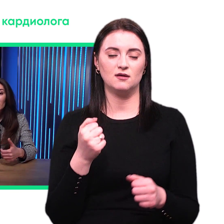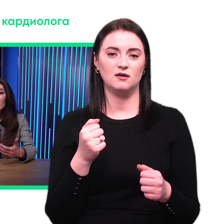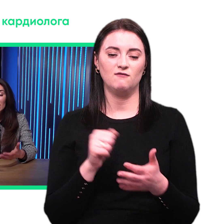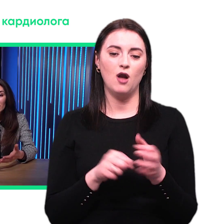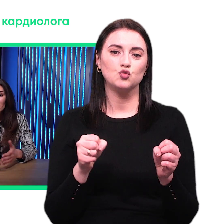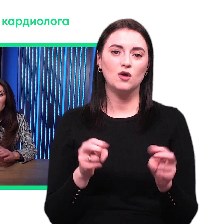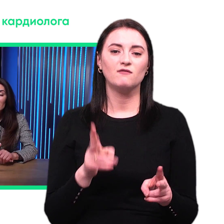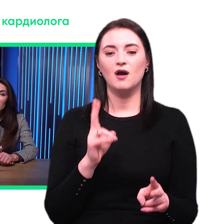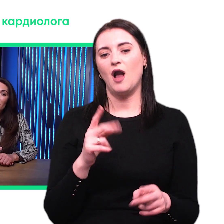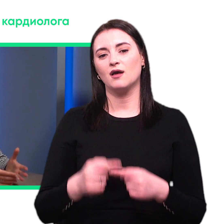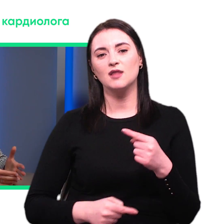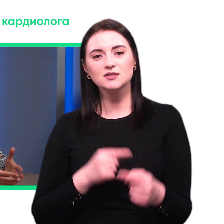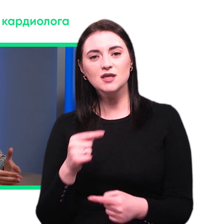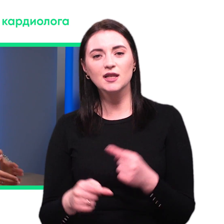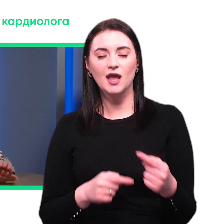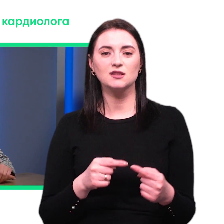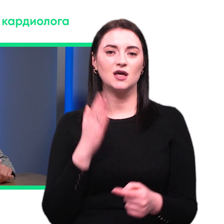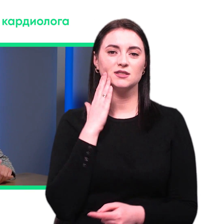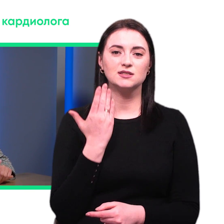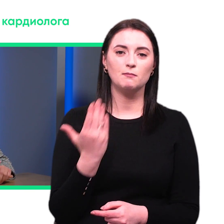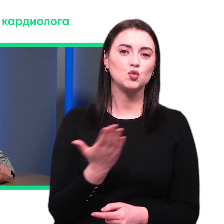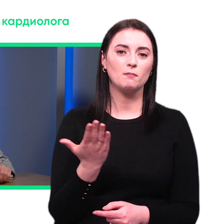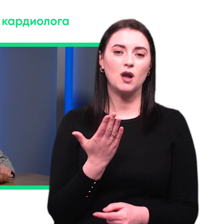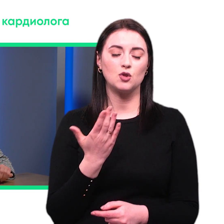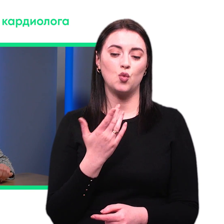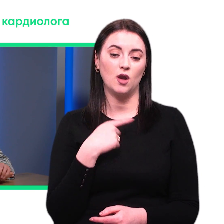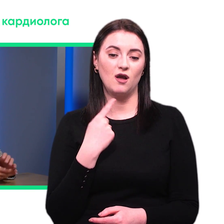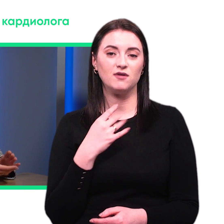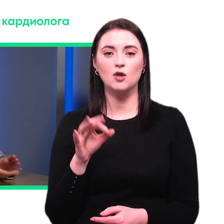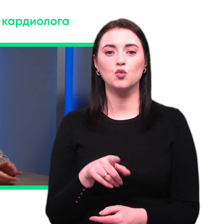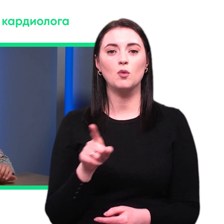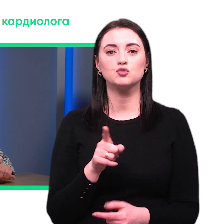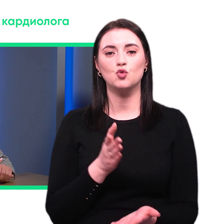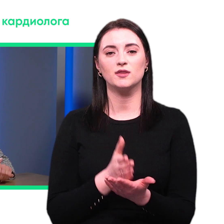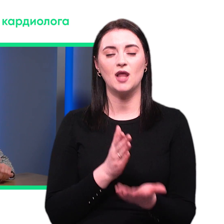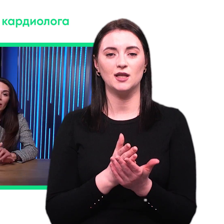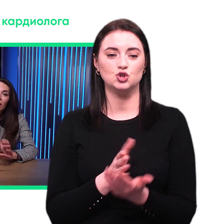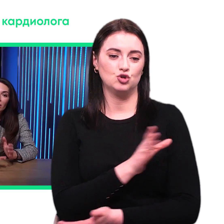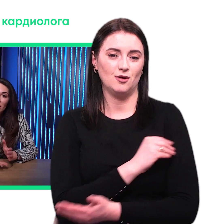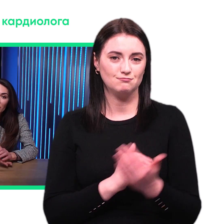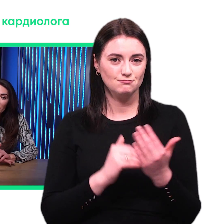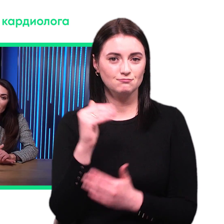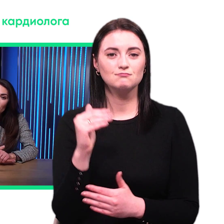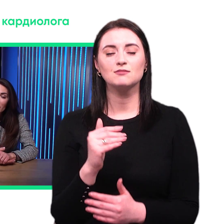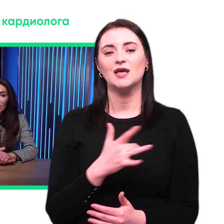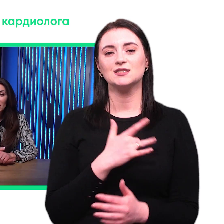как наследственность, симптомы, которые указывают на наличие гипертонии,